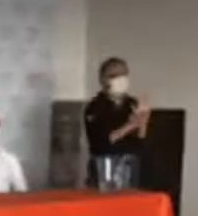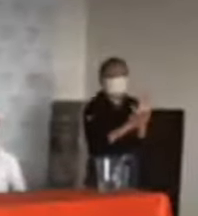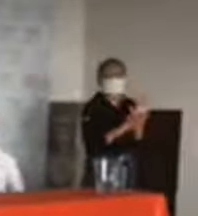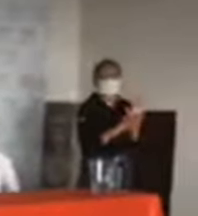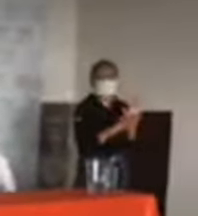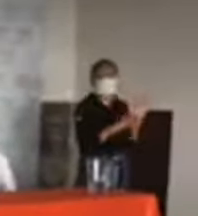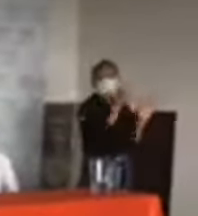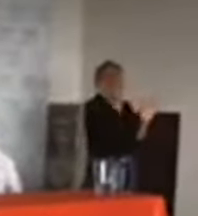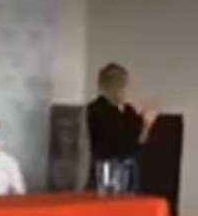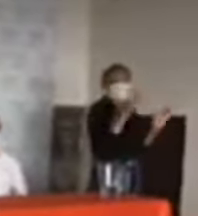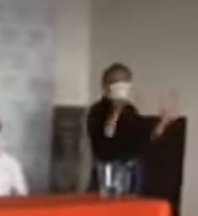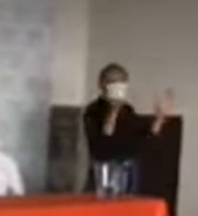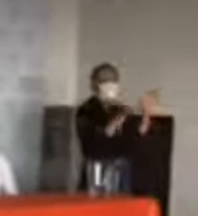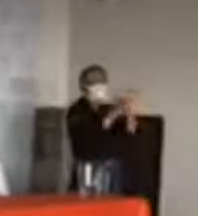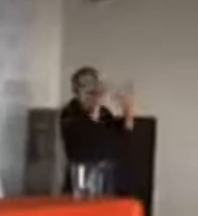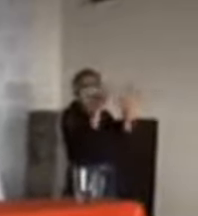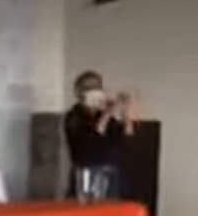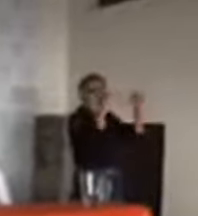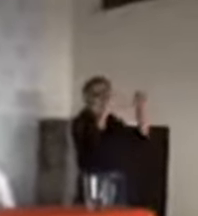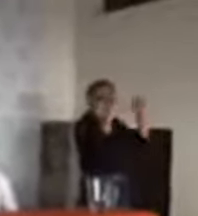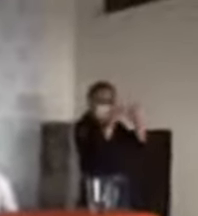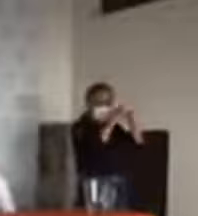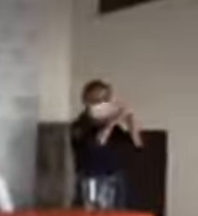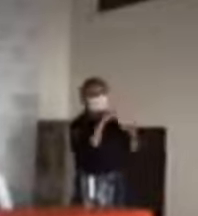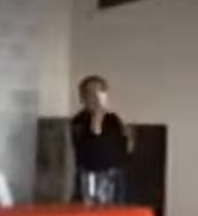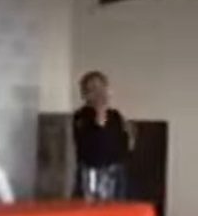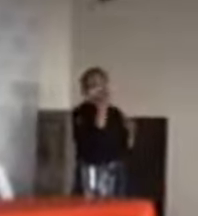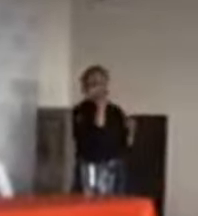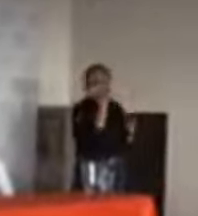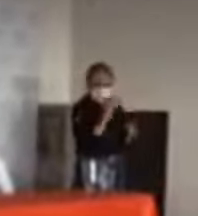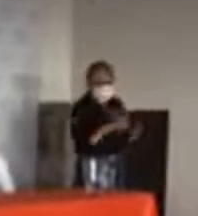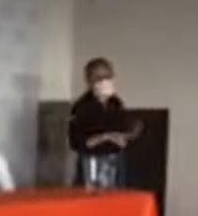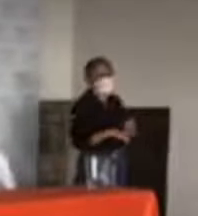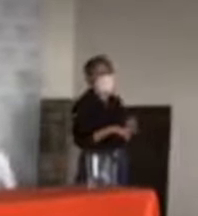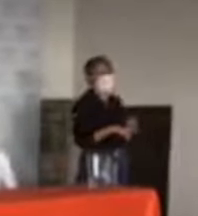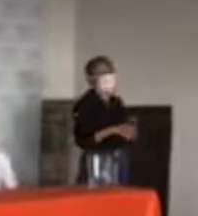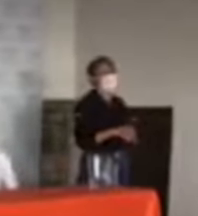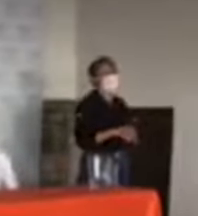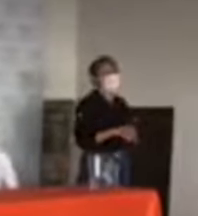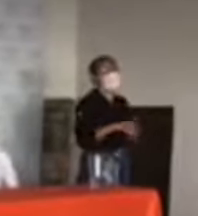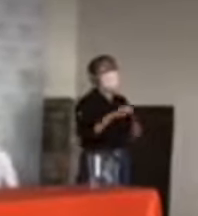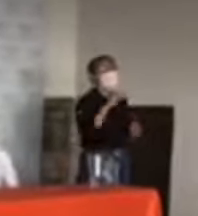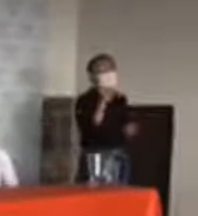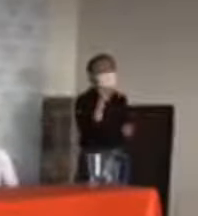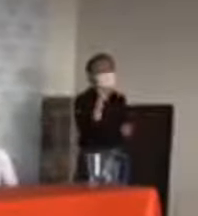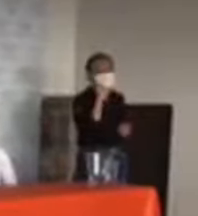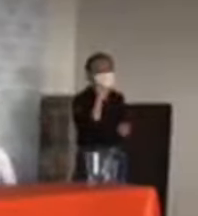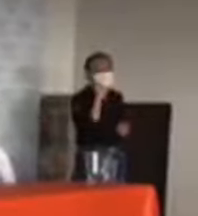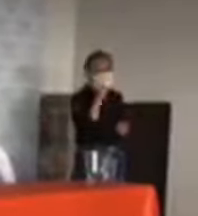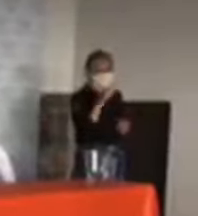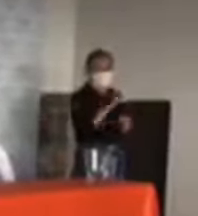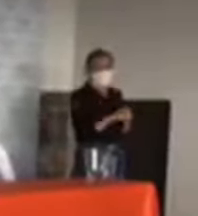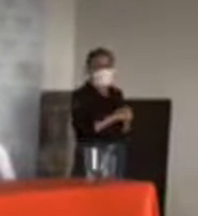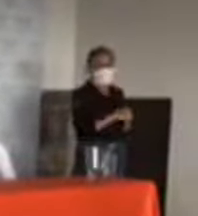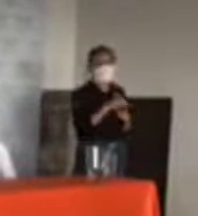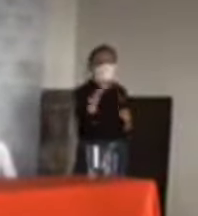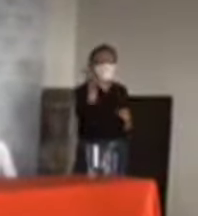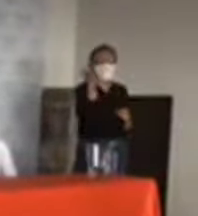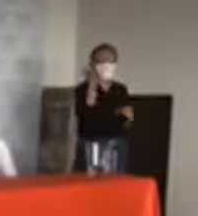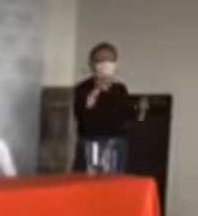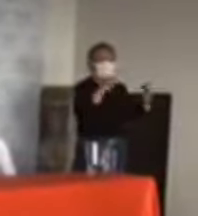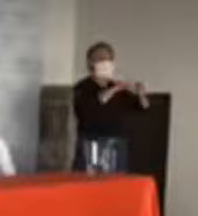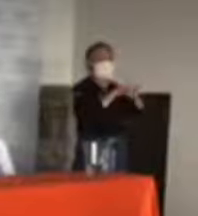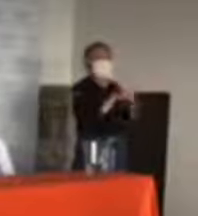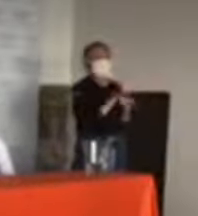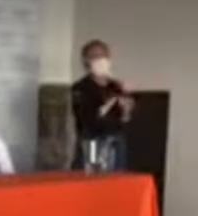Felipe Cruz Carvalho. Al mismo tiempo se solicitó la desincorporación municipal de 1000 metros cuadrados para construir el